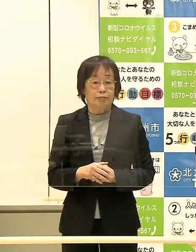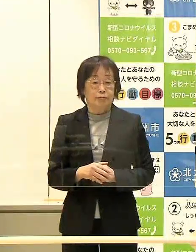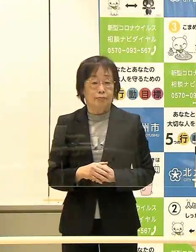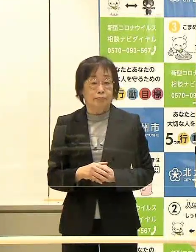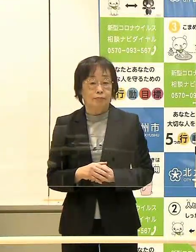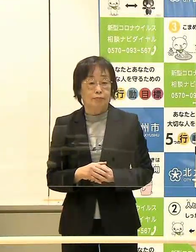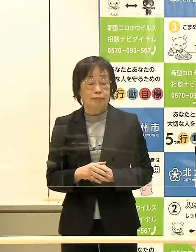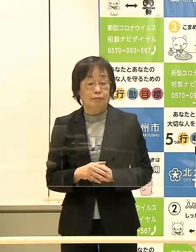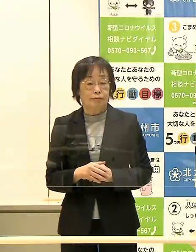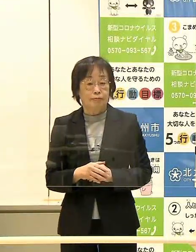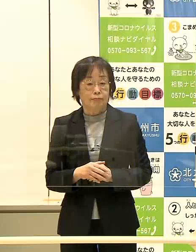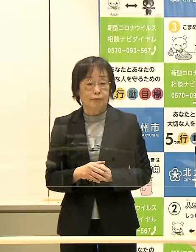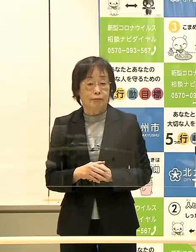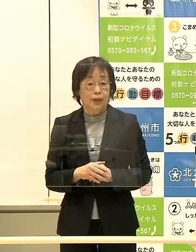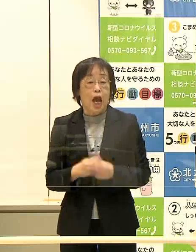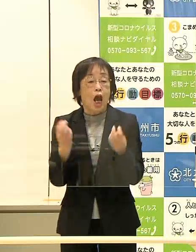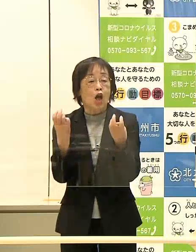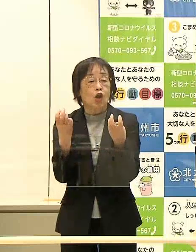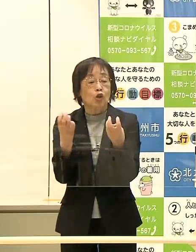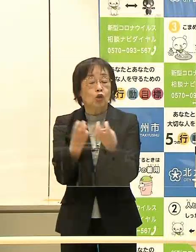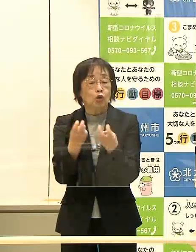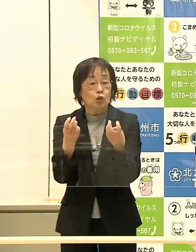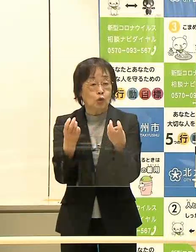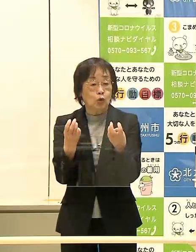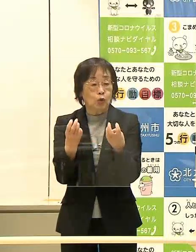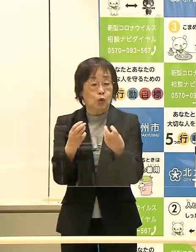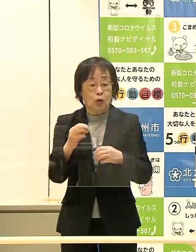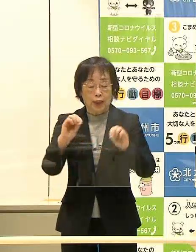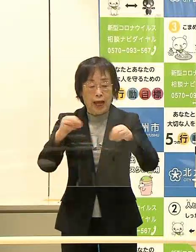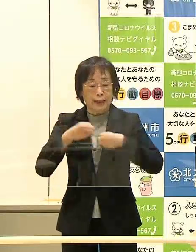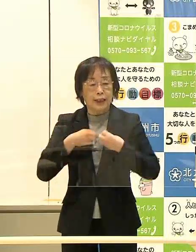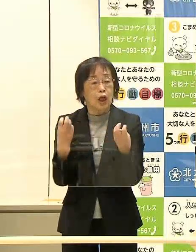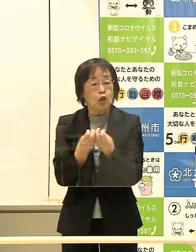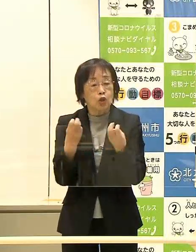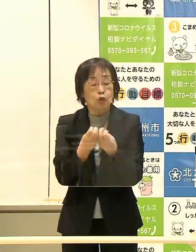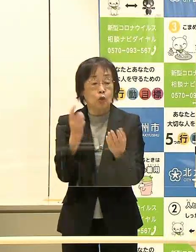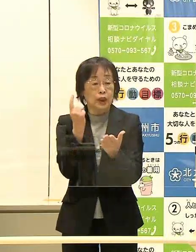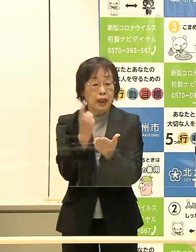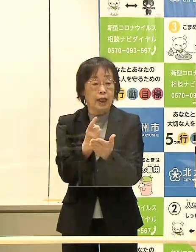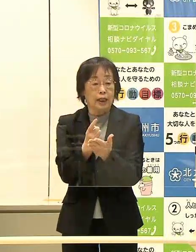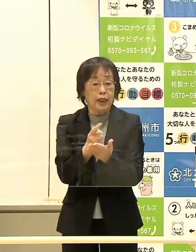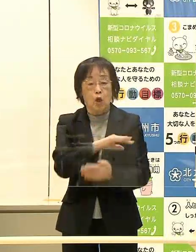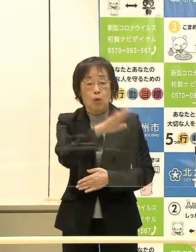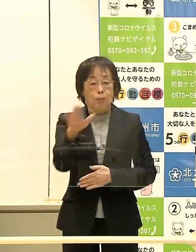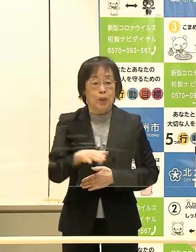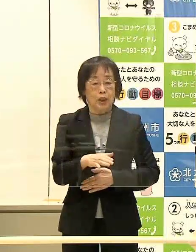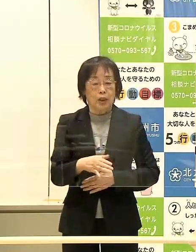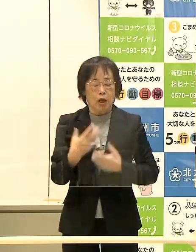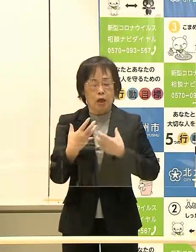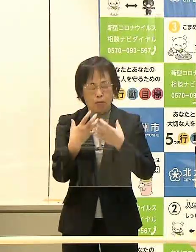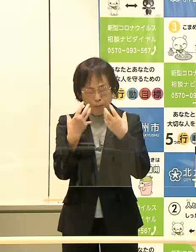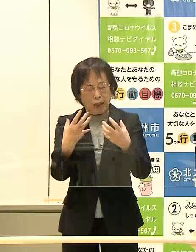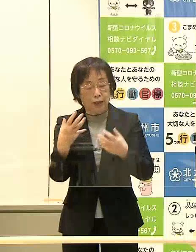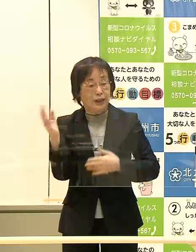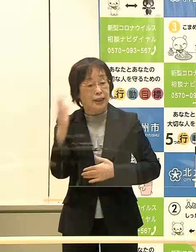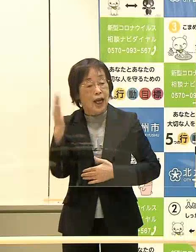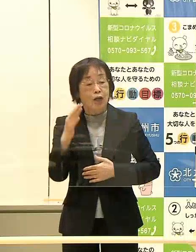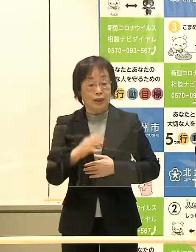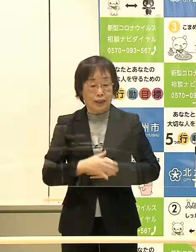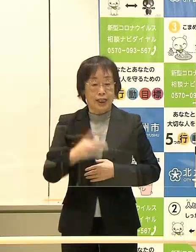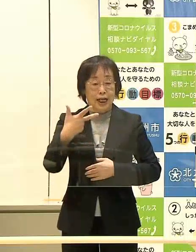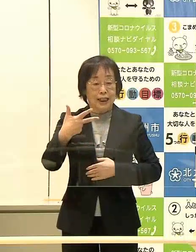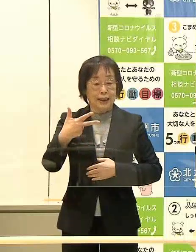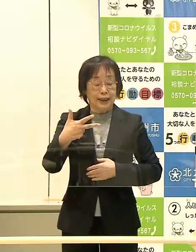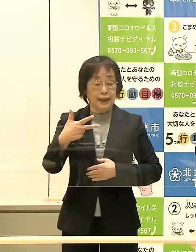数字の人に歩きしないように基本的には鍵は別にして市独自の病床戦友の